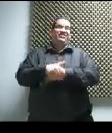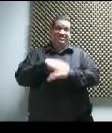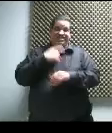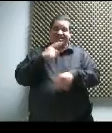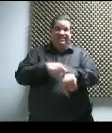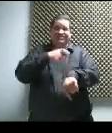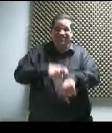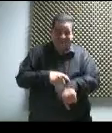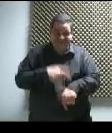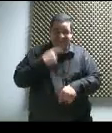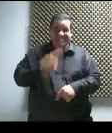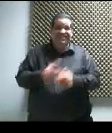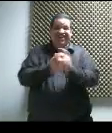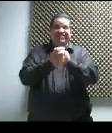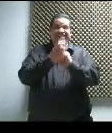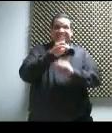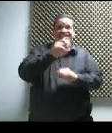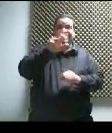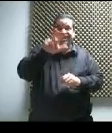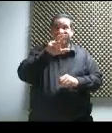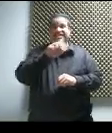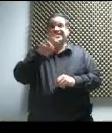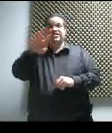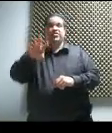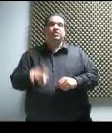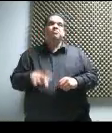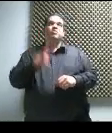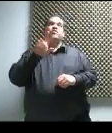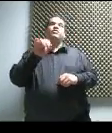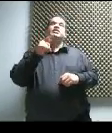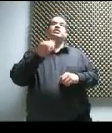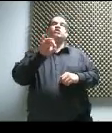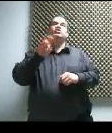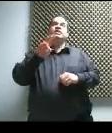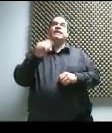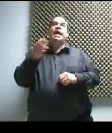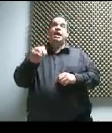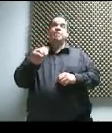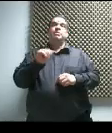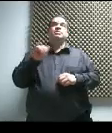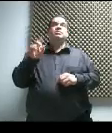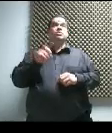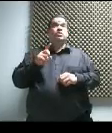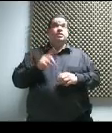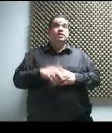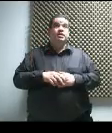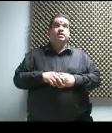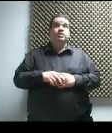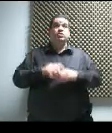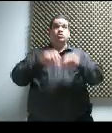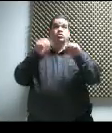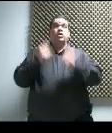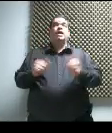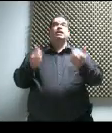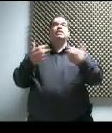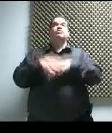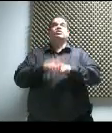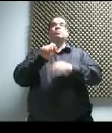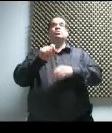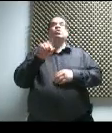decirlo. Por, como siempre, Vintage 870 AM. ¿Y por dónde más? Por artefusion